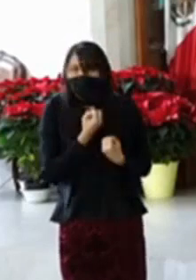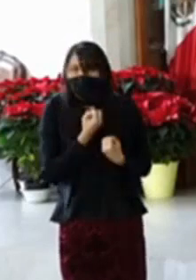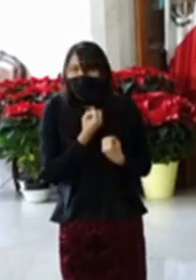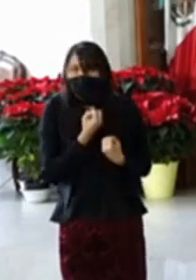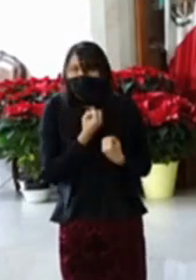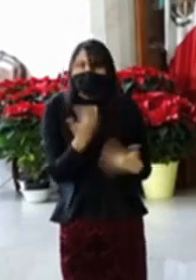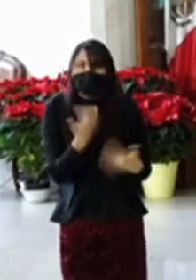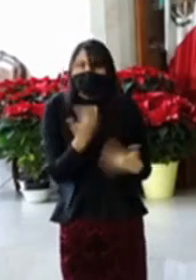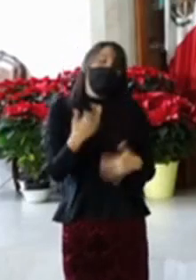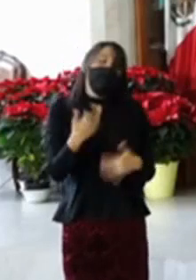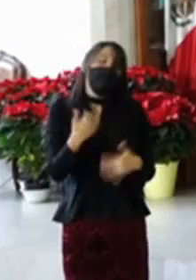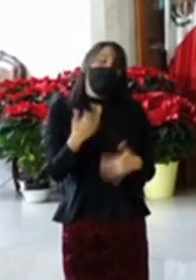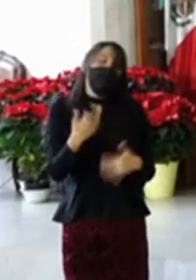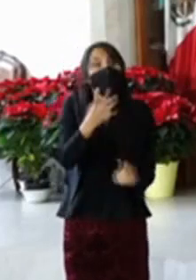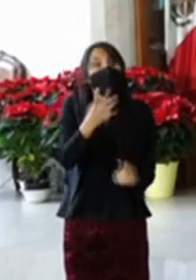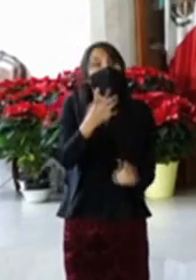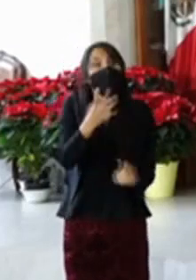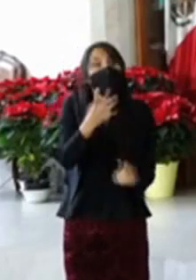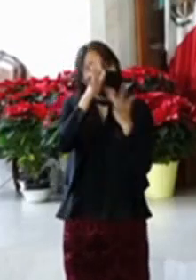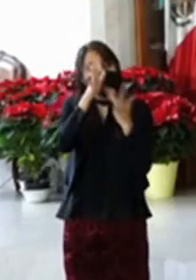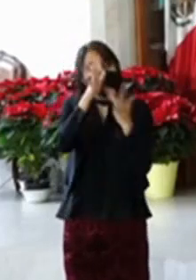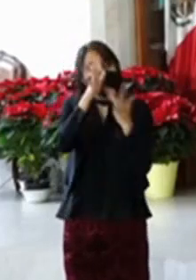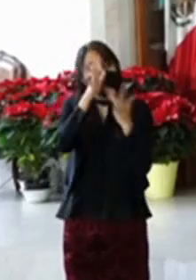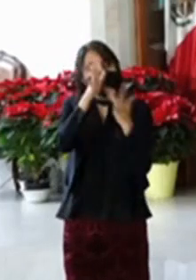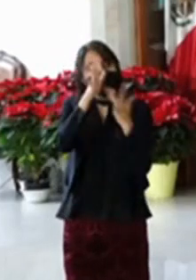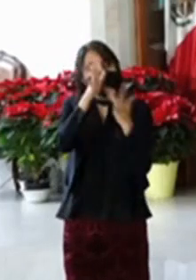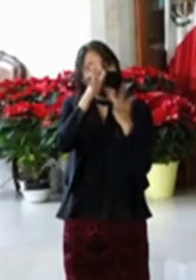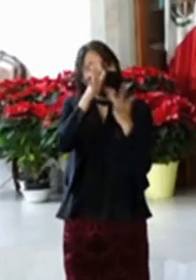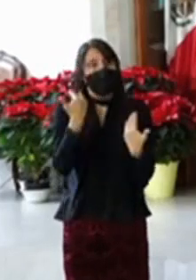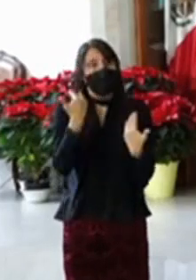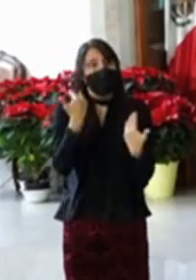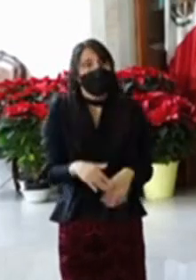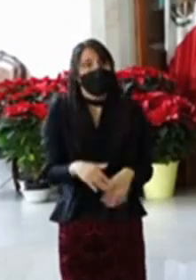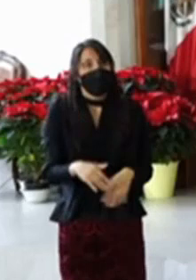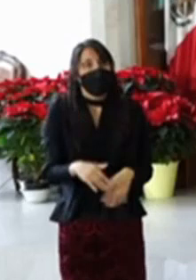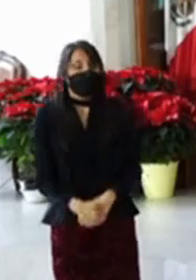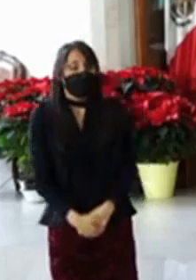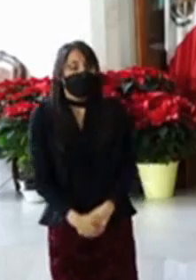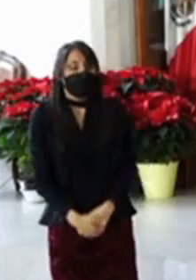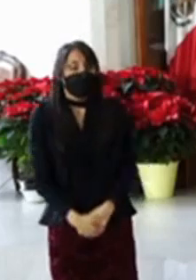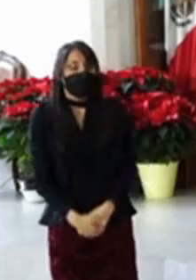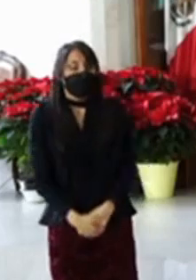La palabra habitar, con ese lenguaje poliédrico que es el hebreo,